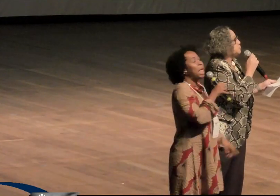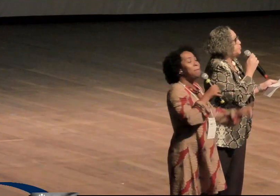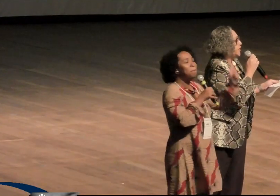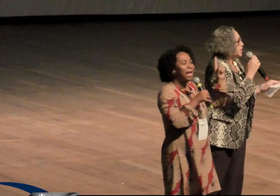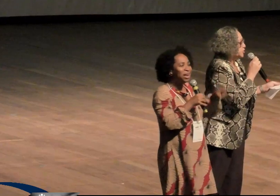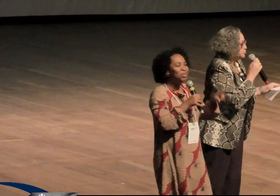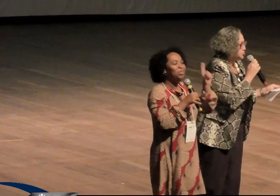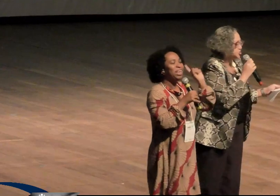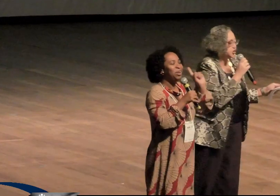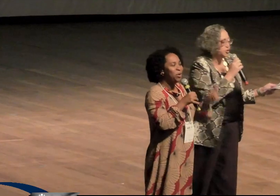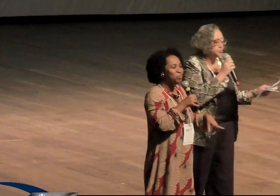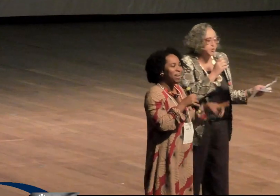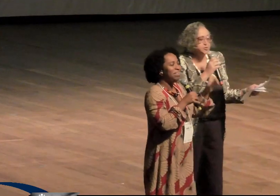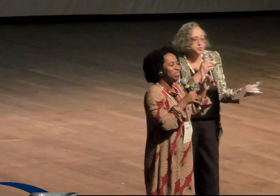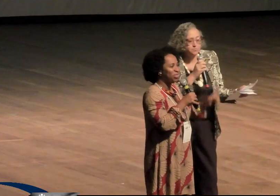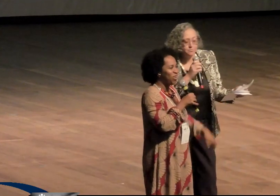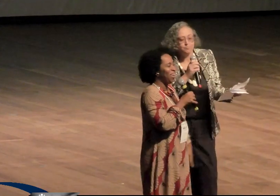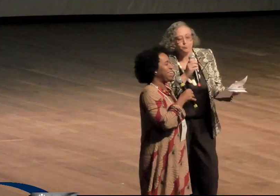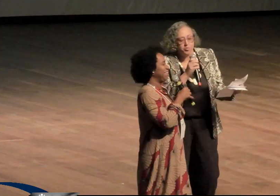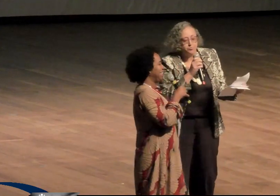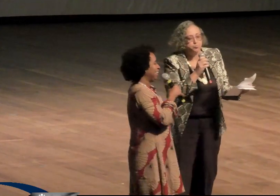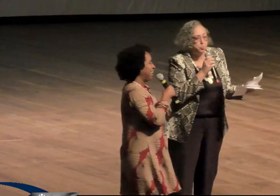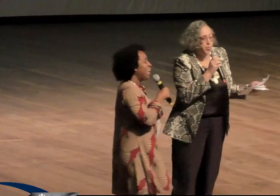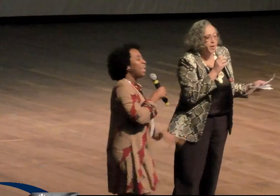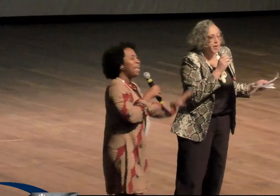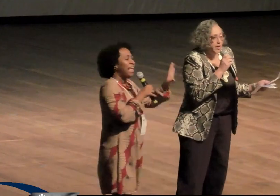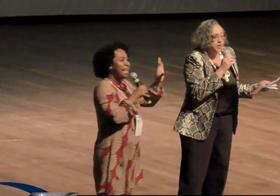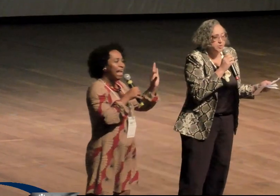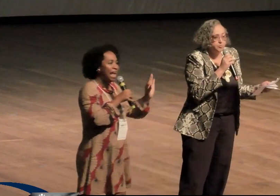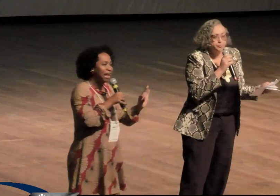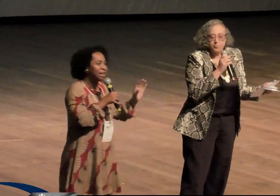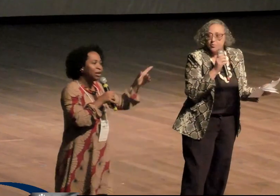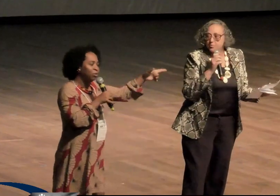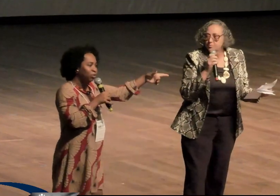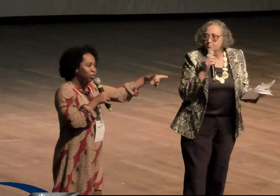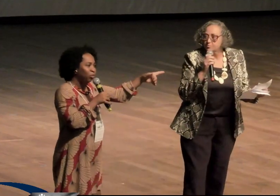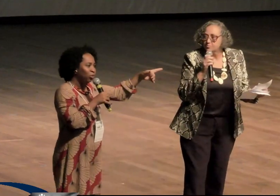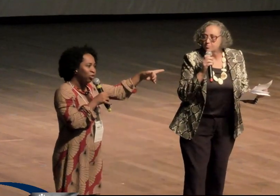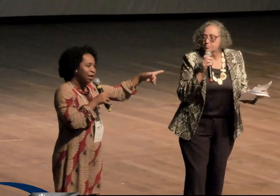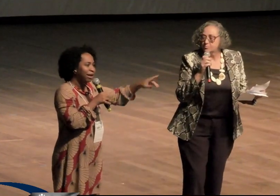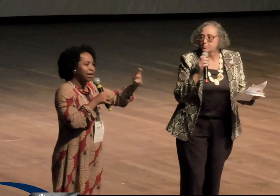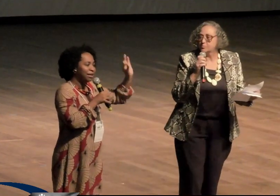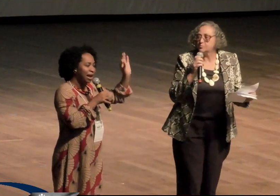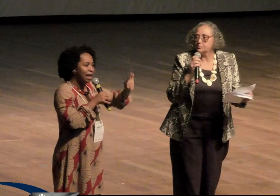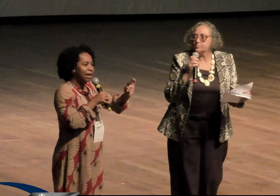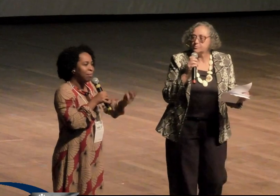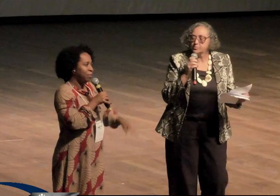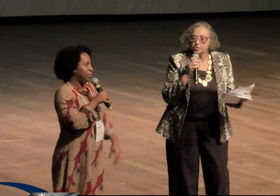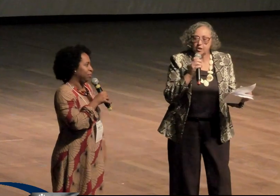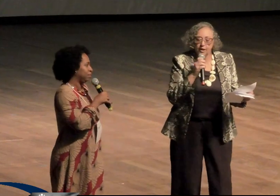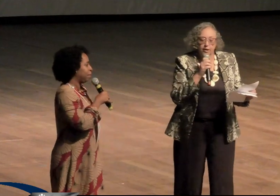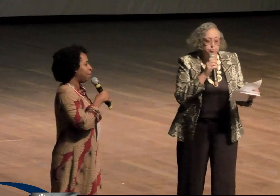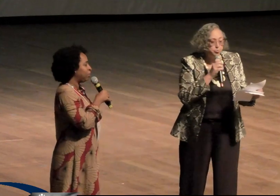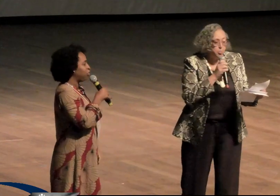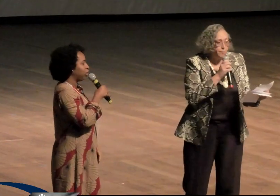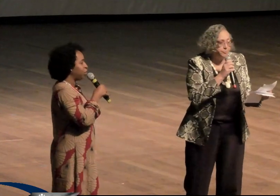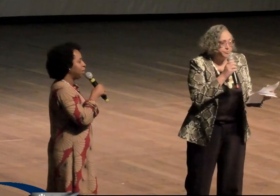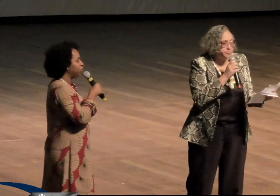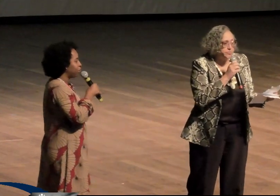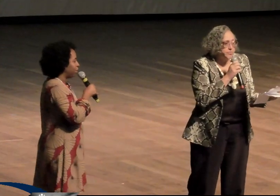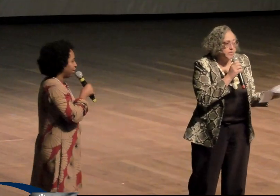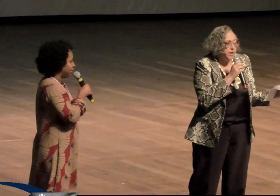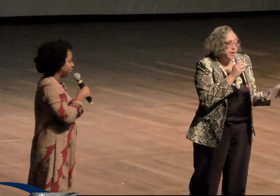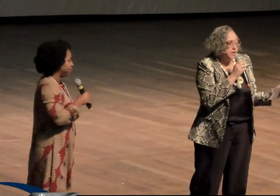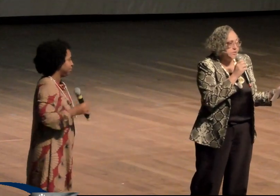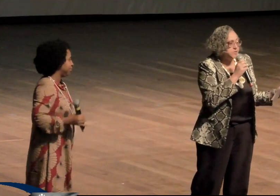ah tempero de Quilombo nas escolas e entra no Instagram que tá lá na bio tempero de